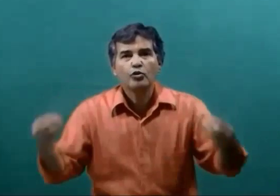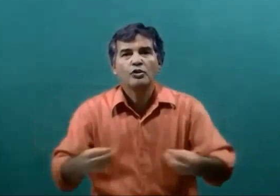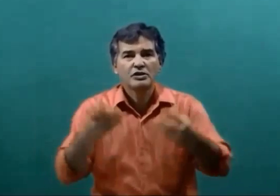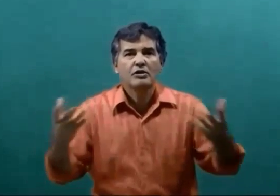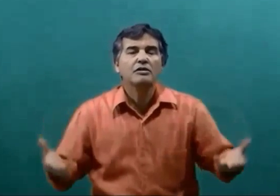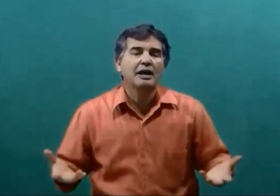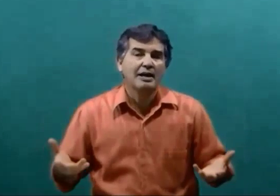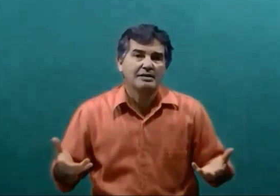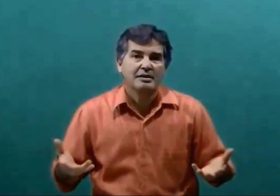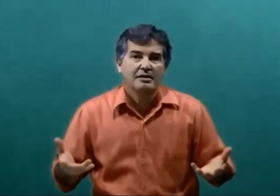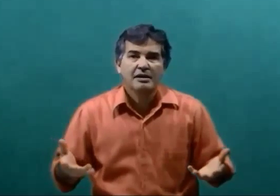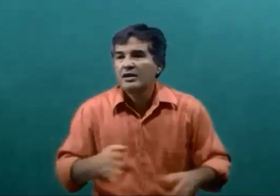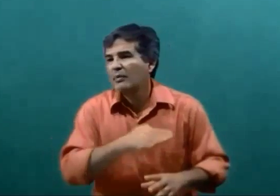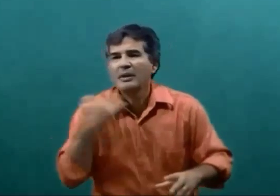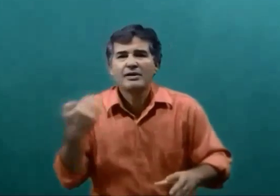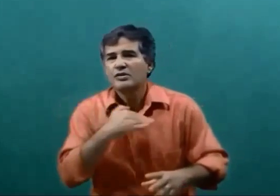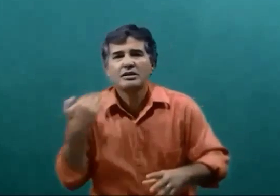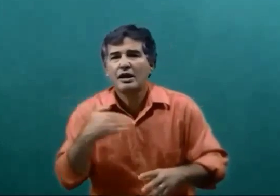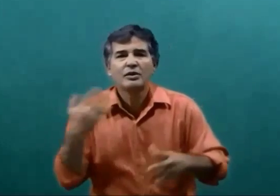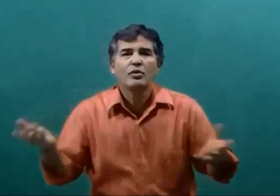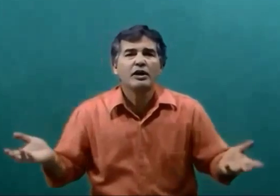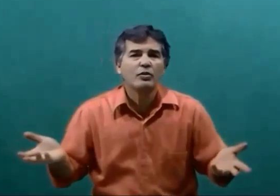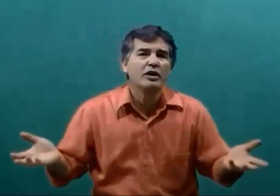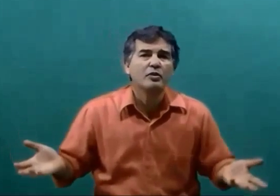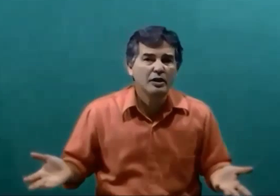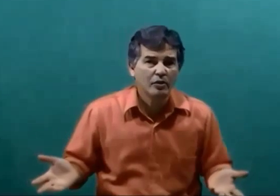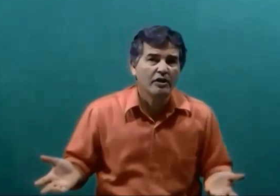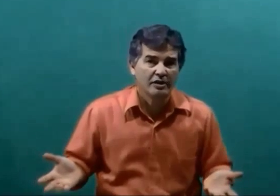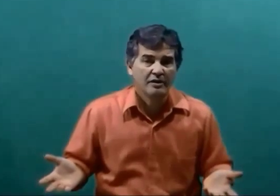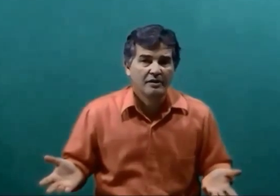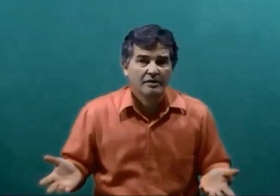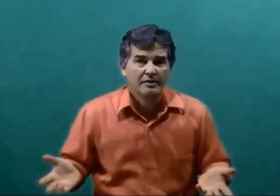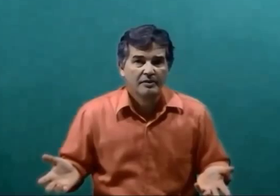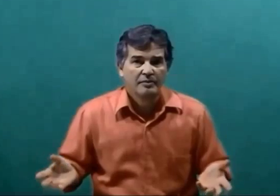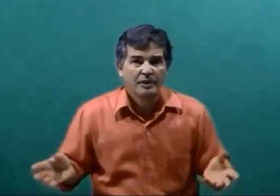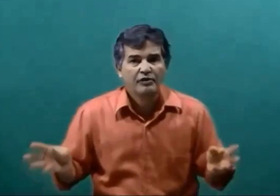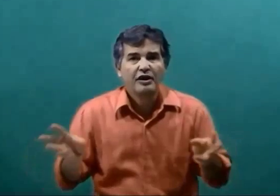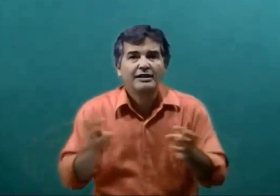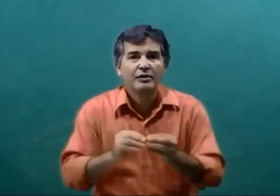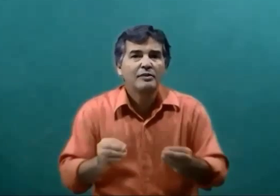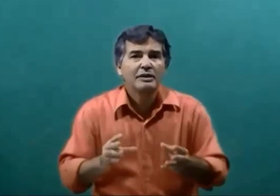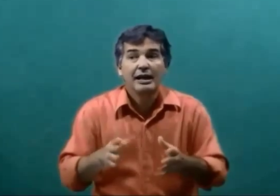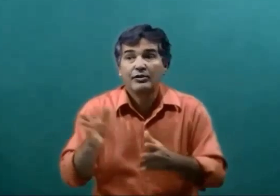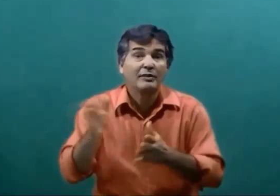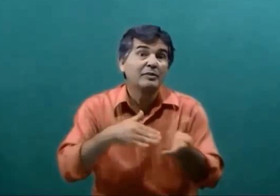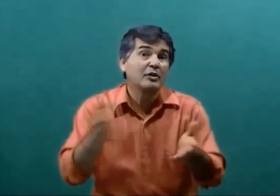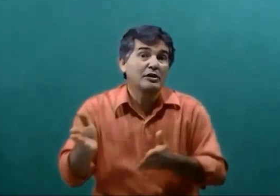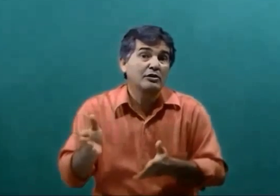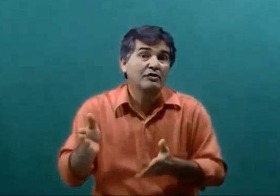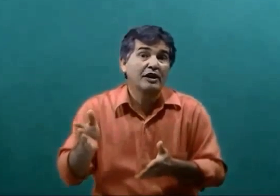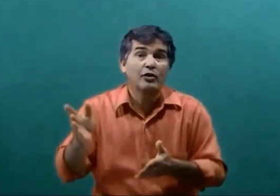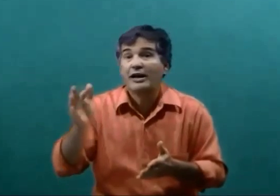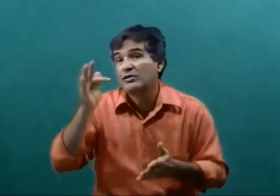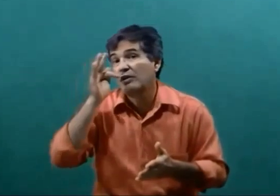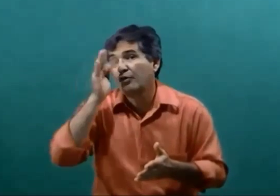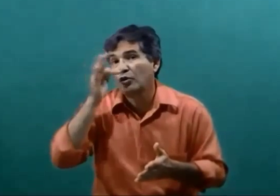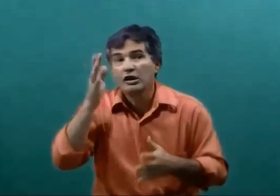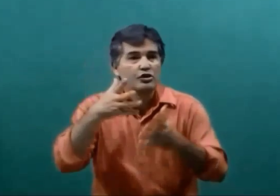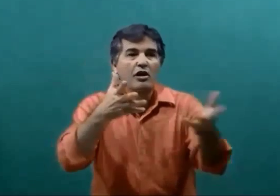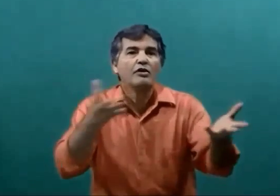tudo isso acontece. E não apenas o sinal de morrer. Para não ficar tão limitado, que é a mesma coisa quando eu falo com relação à flor. Só